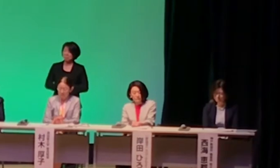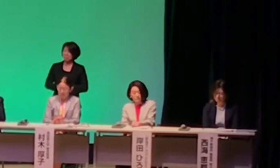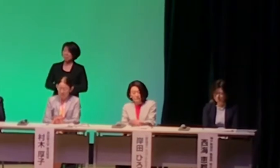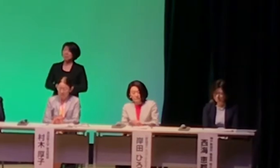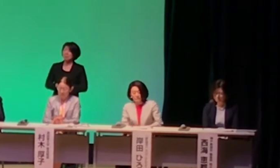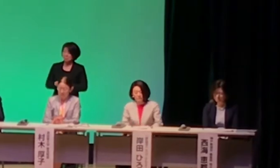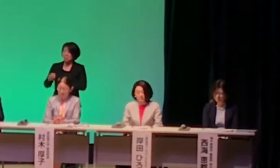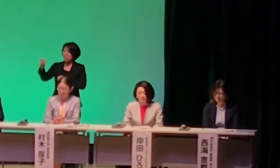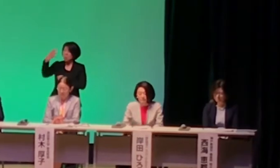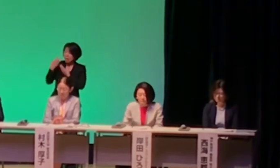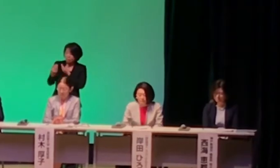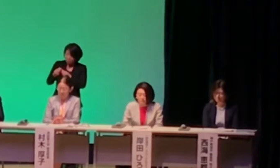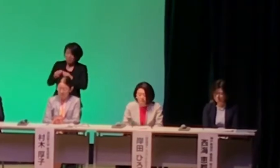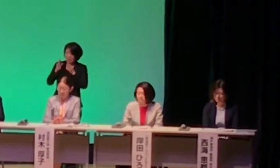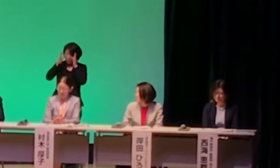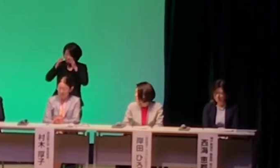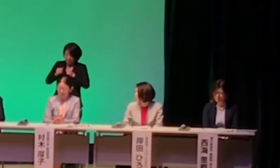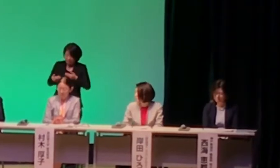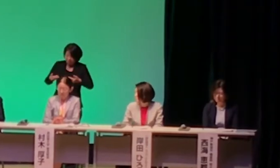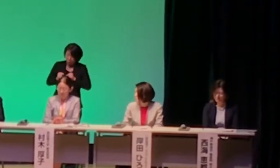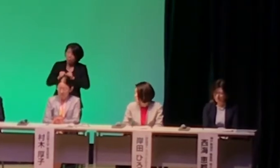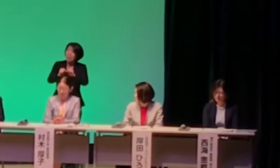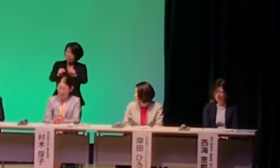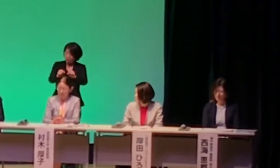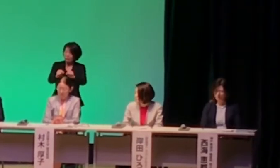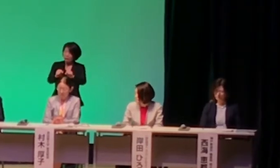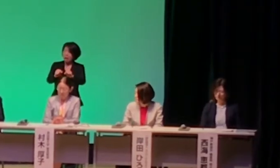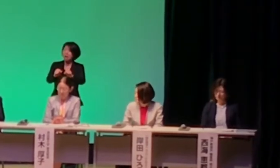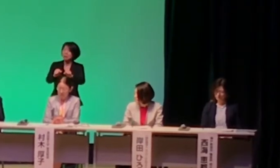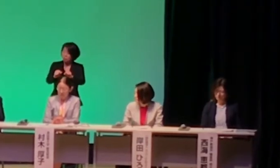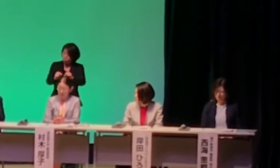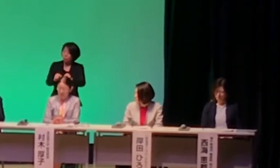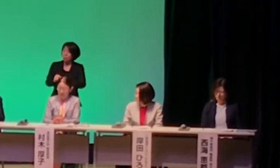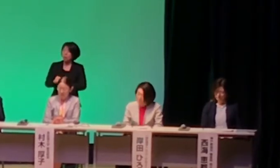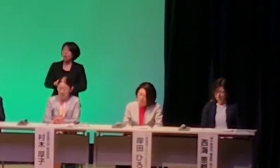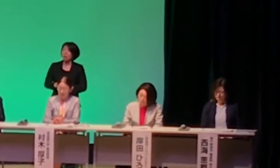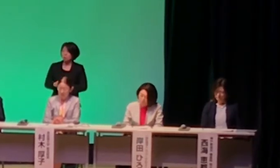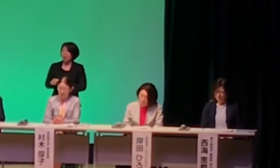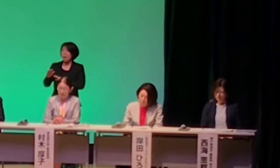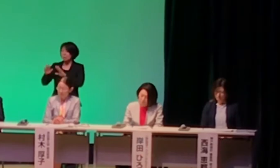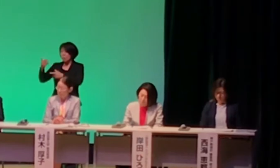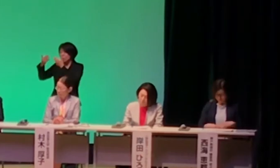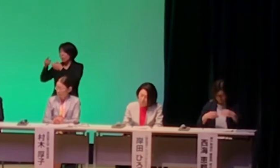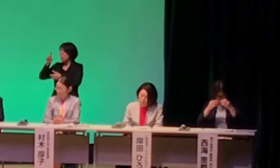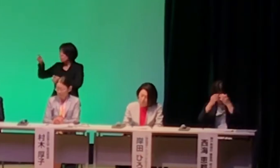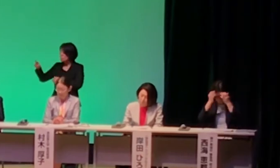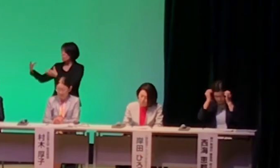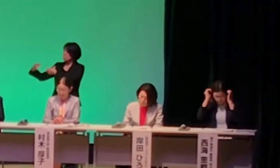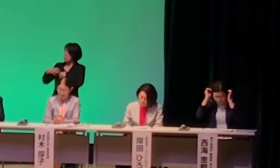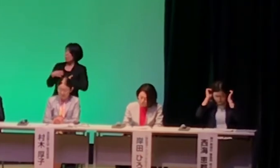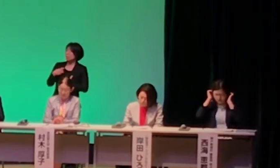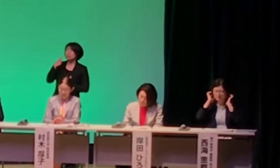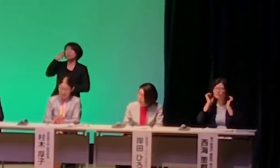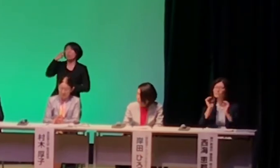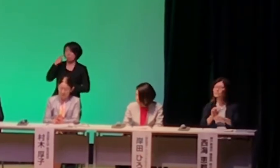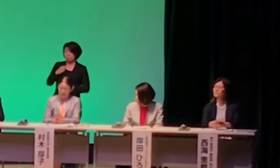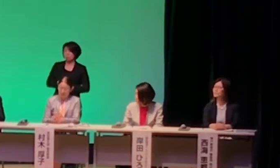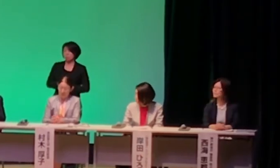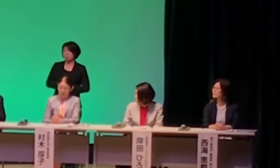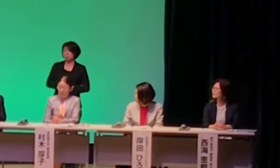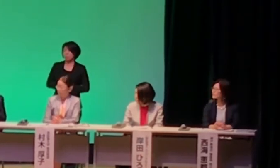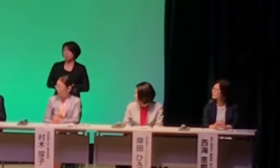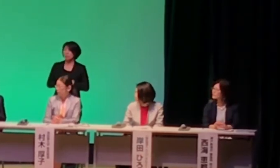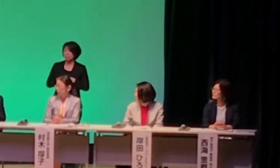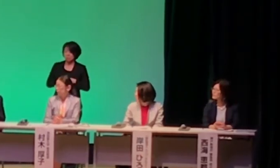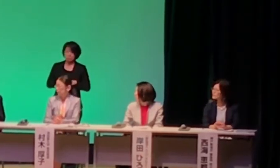生き延びてきたことを思えば、本当に私自身のことのように、私自身も今、ね、信